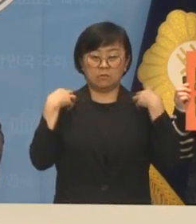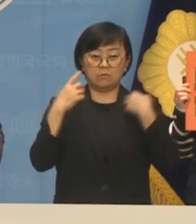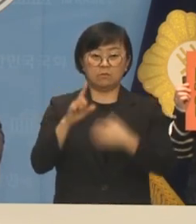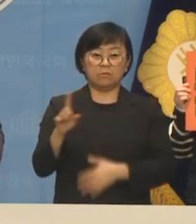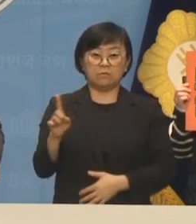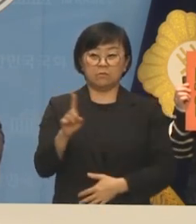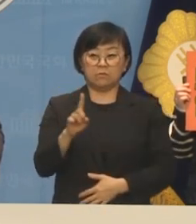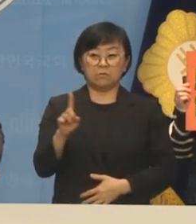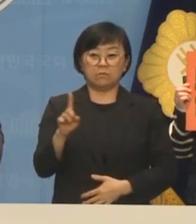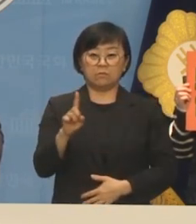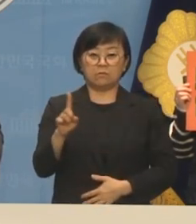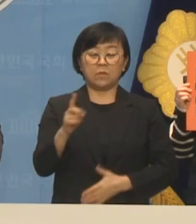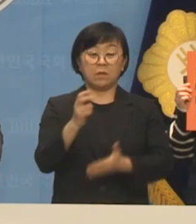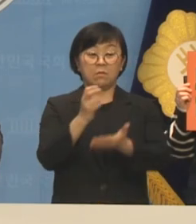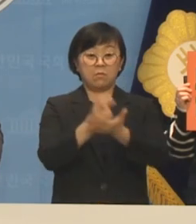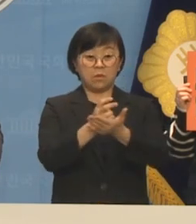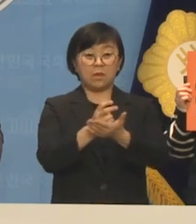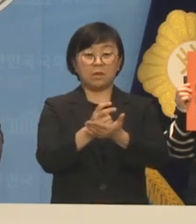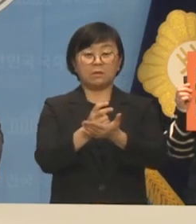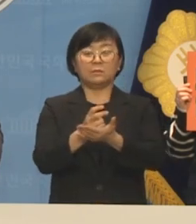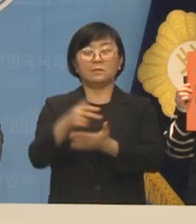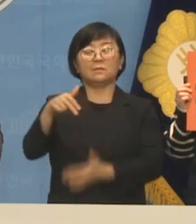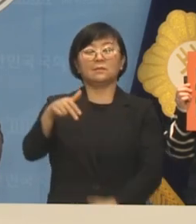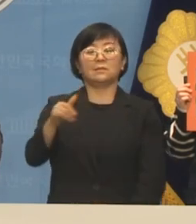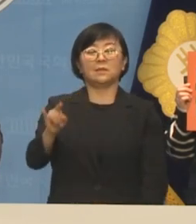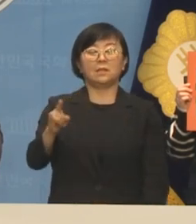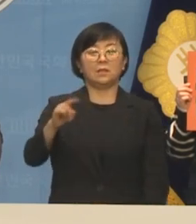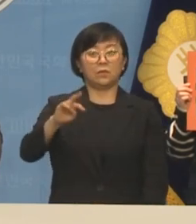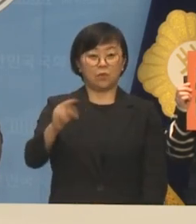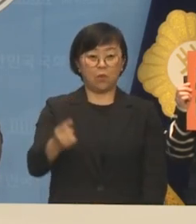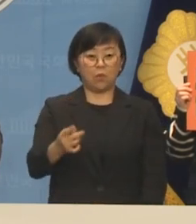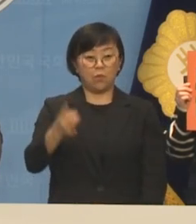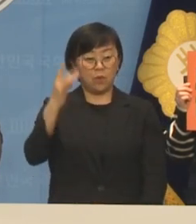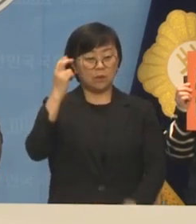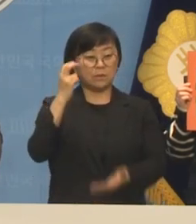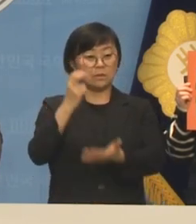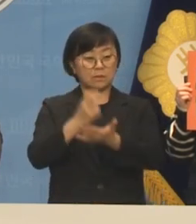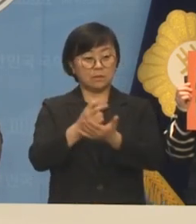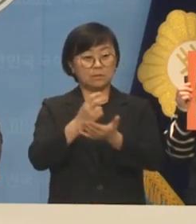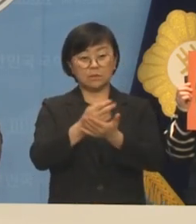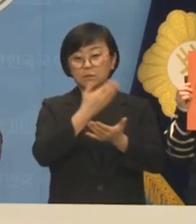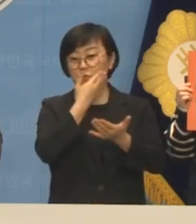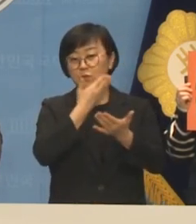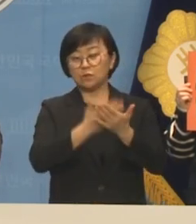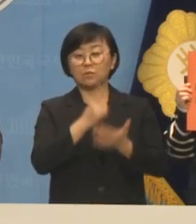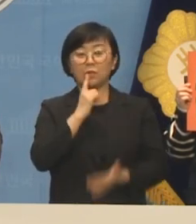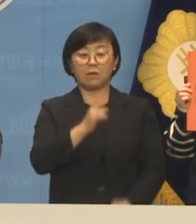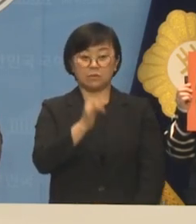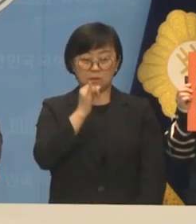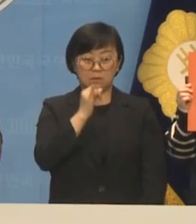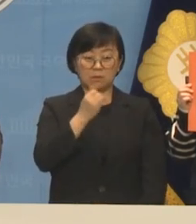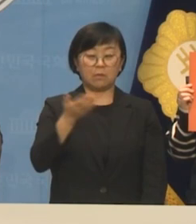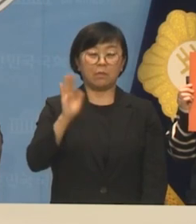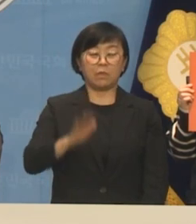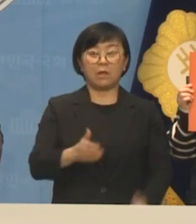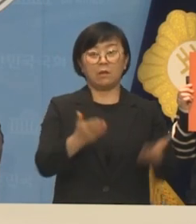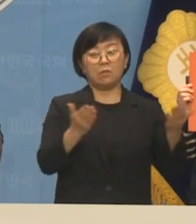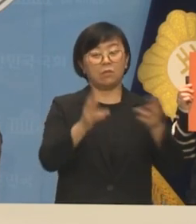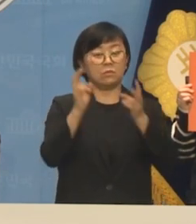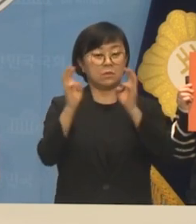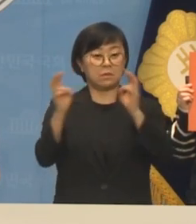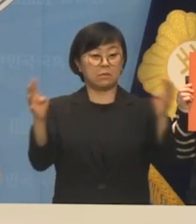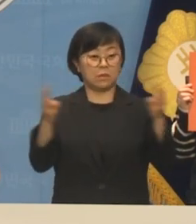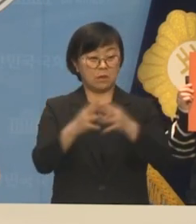정부에서 법과 제도를 원칙을 대단히 중요시 이야기하고 있습니다. 그런데 노사간에